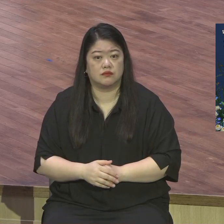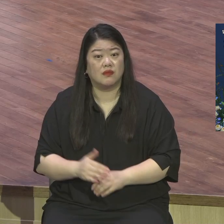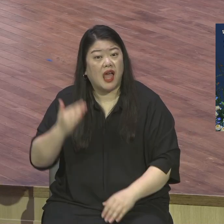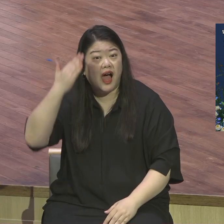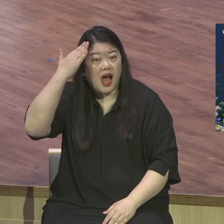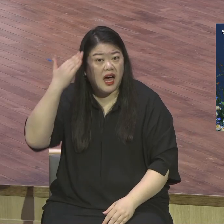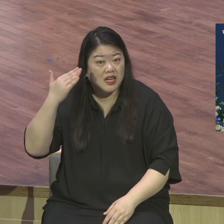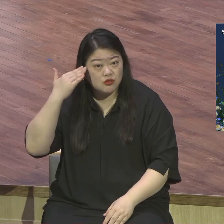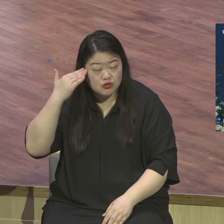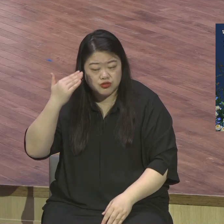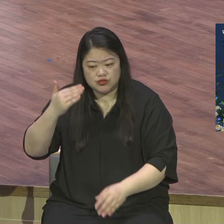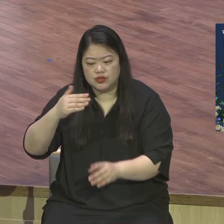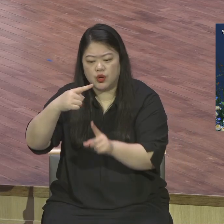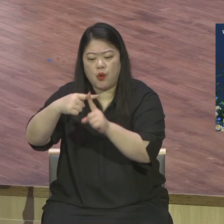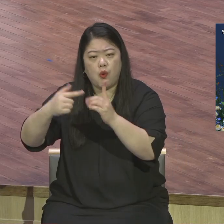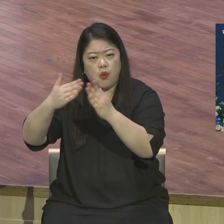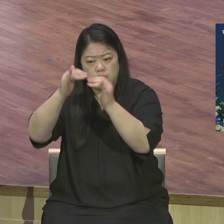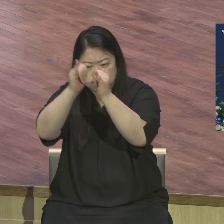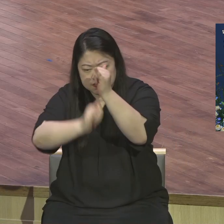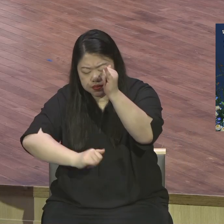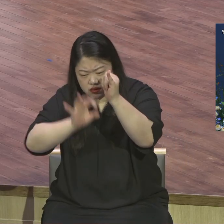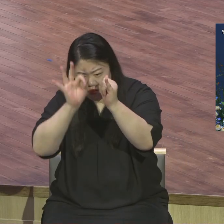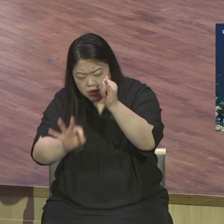순교로 시작해서 순교로 피